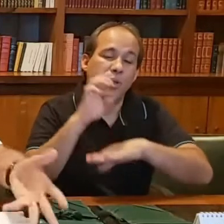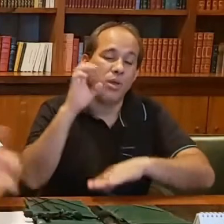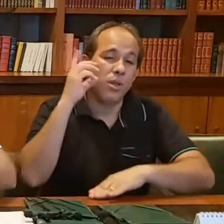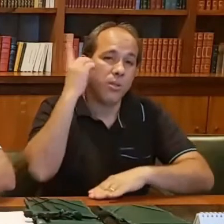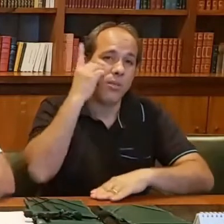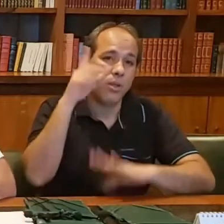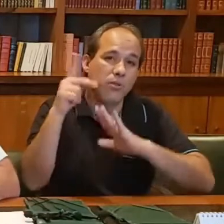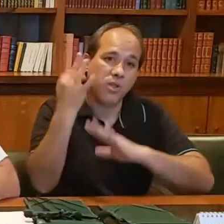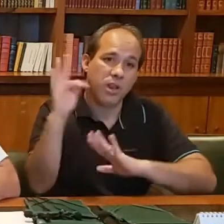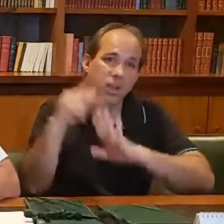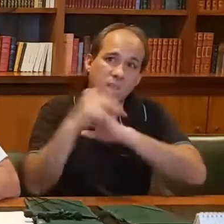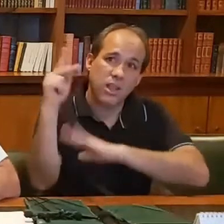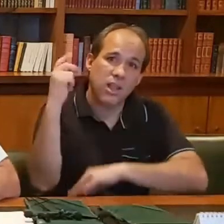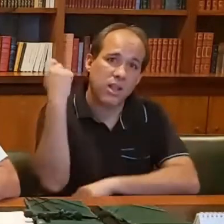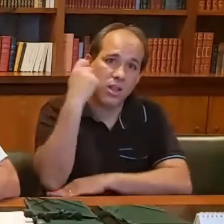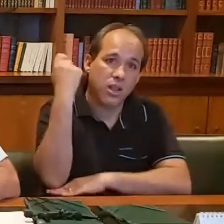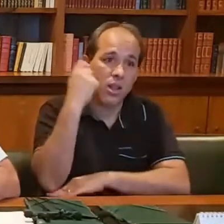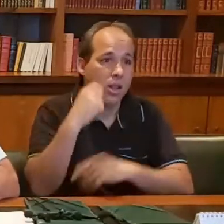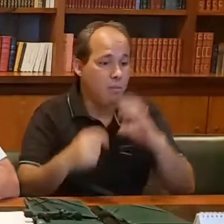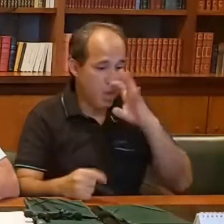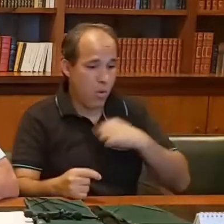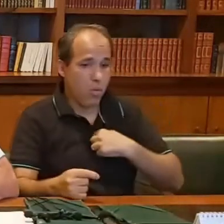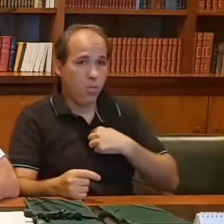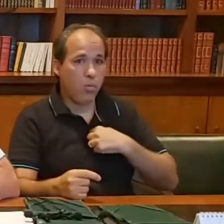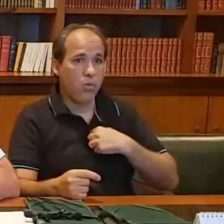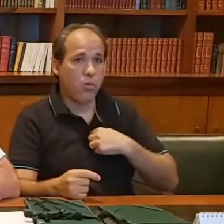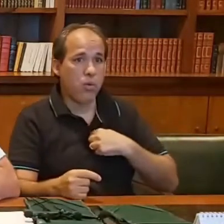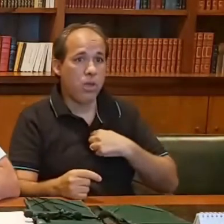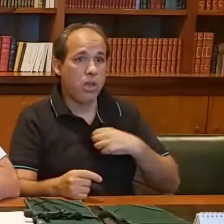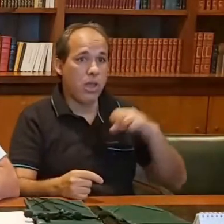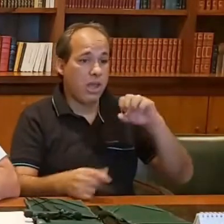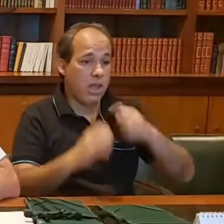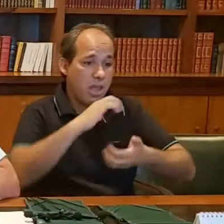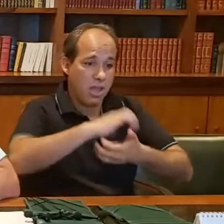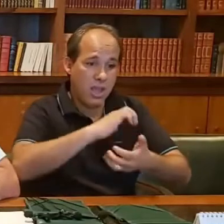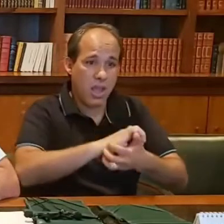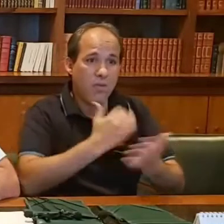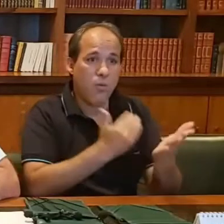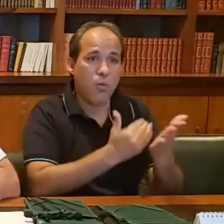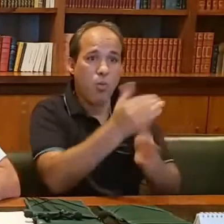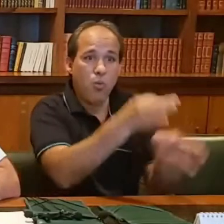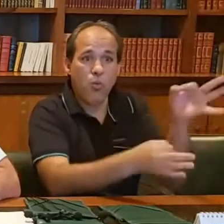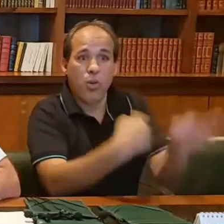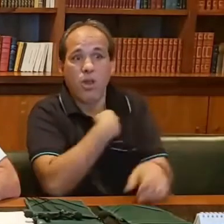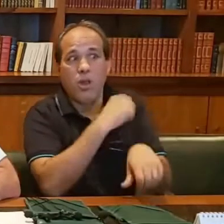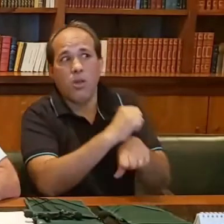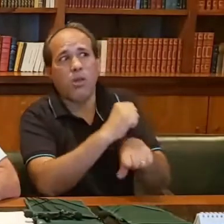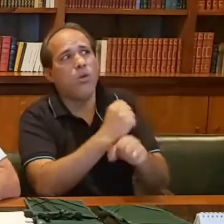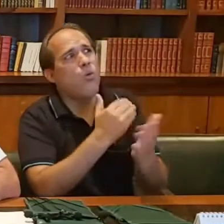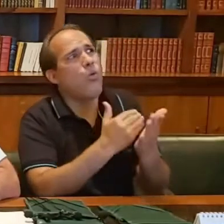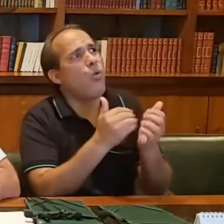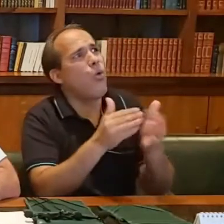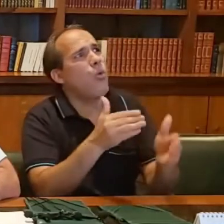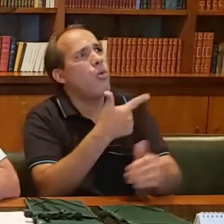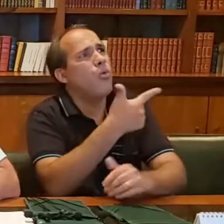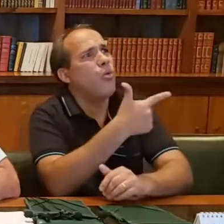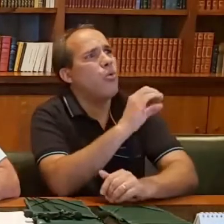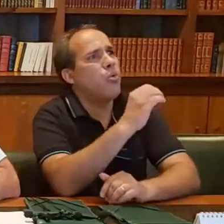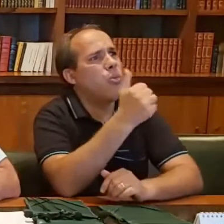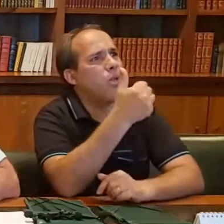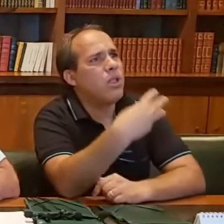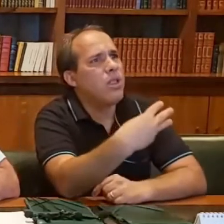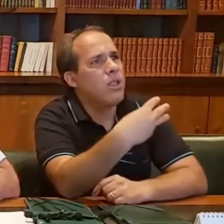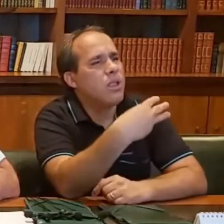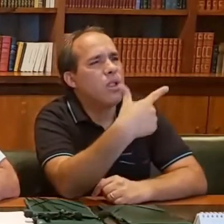réu no Supremo Tribunal Federal. Você acha? Olha, isso começou em 2003, se eu não me engano. Não,